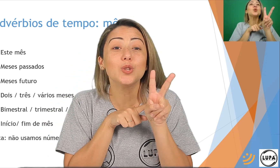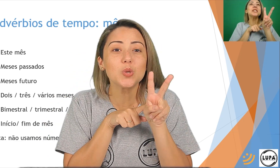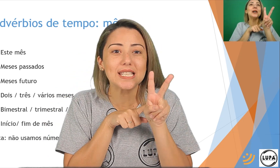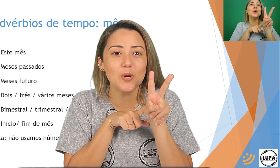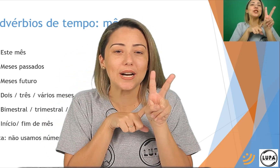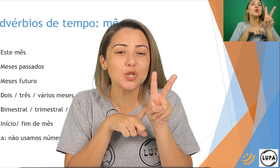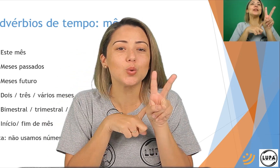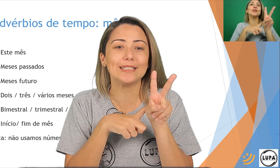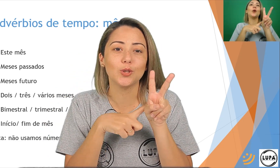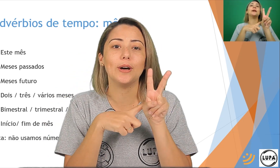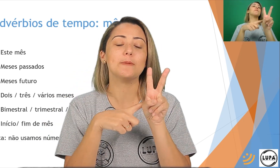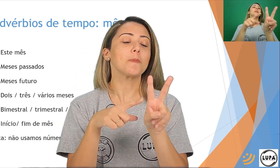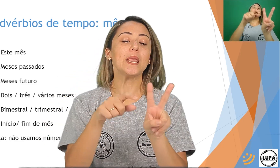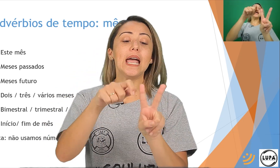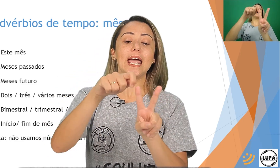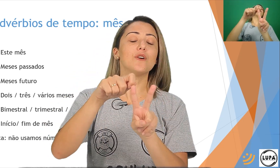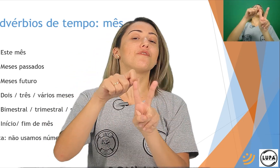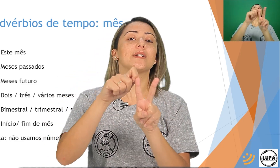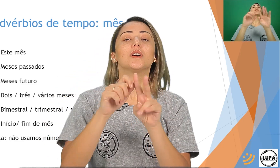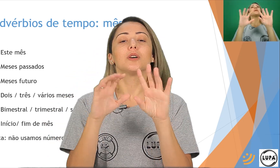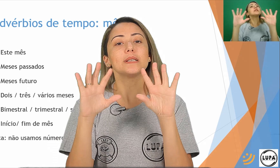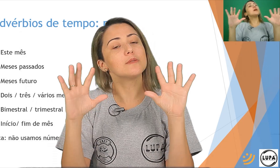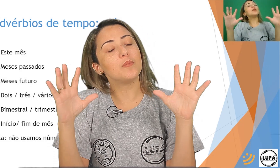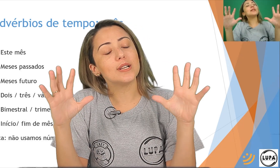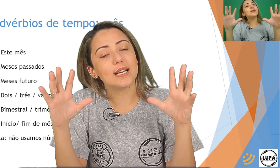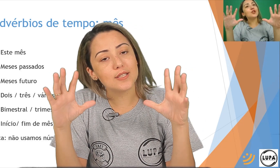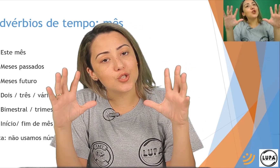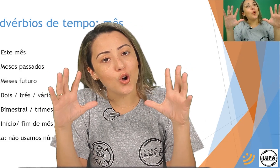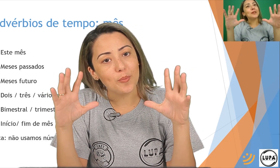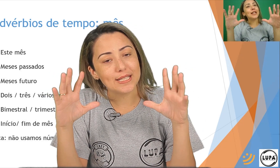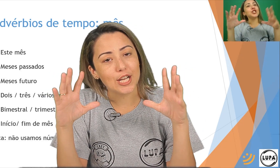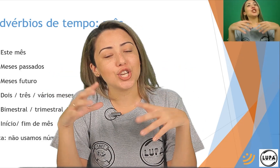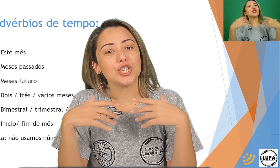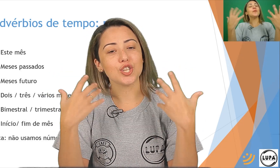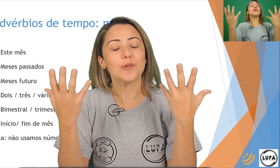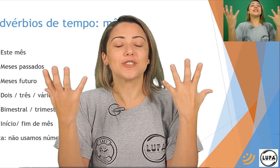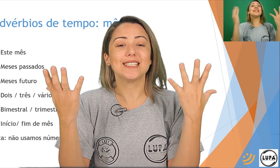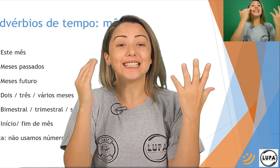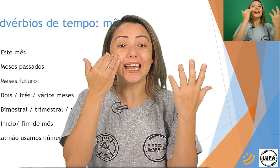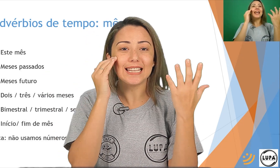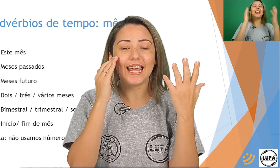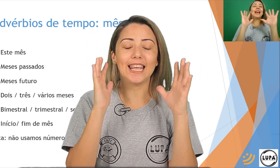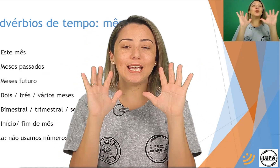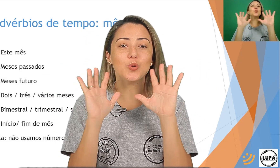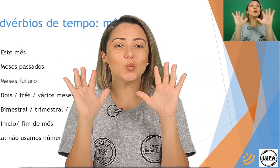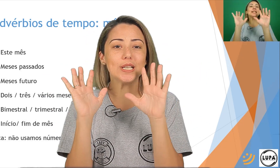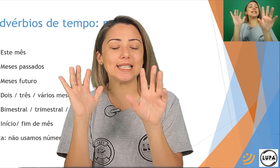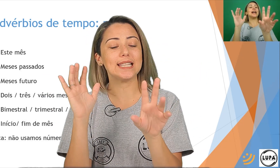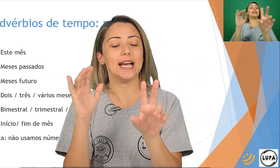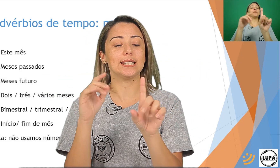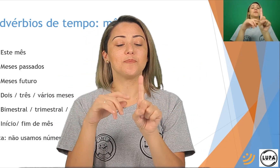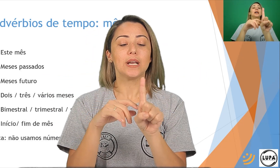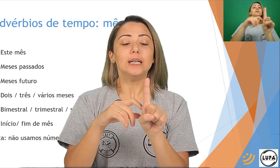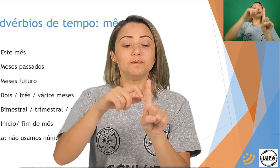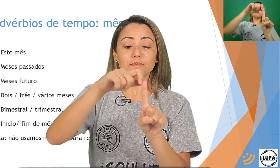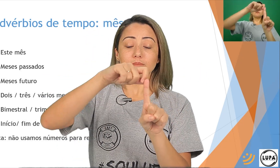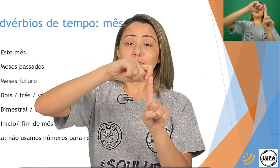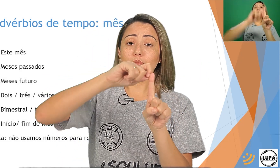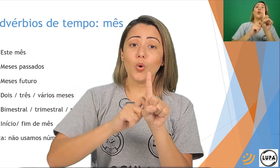chama redução articulatória. Eu faço, não preciso memorizar esses nomes, tá, gente? É só para vocês entenderem aí do que se